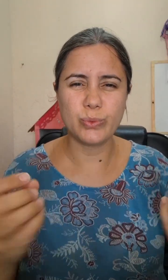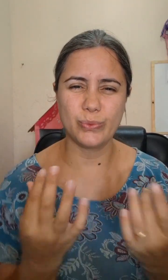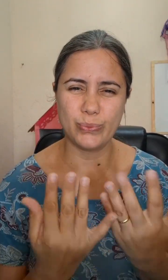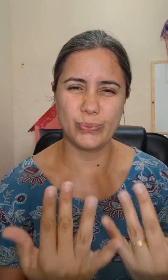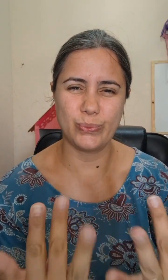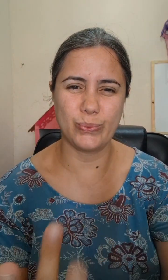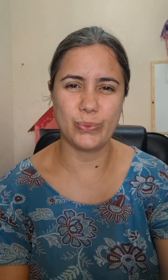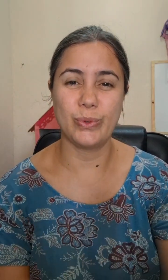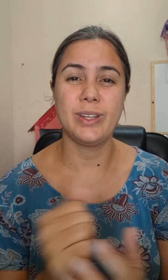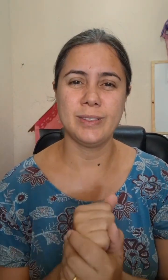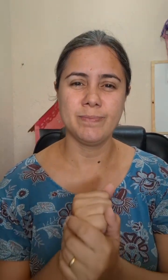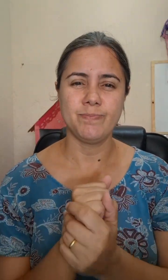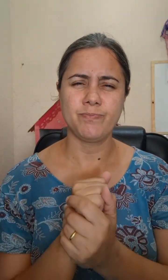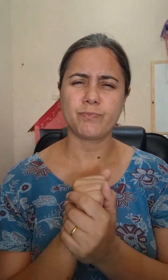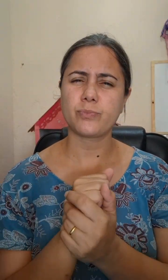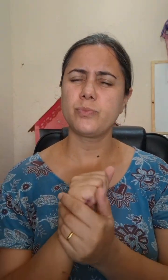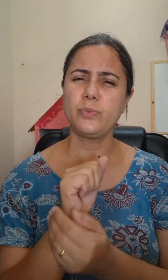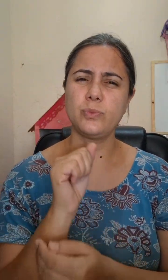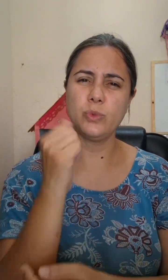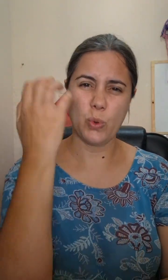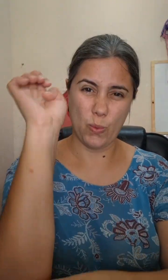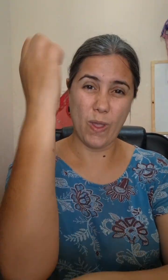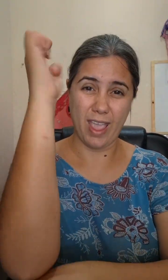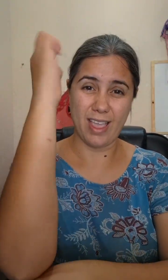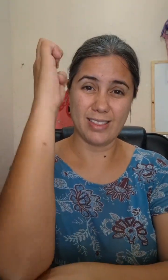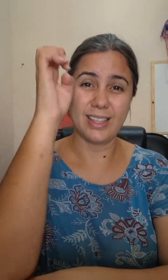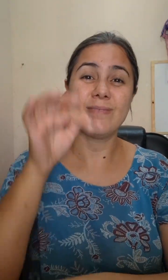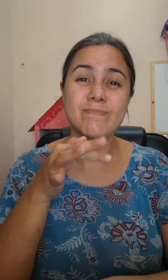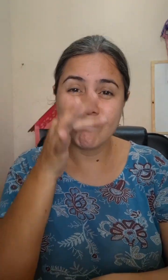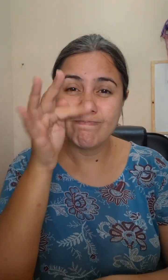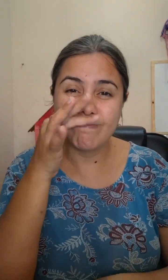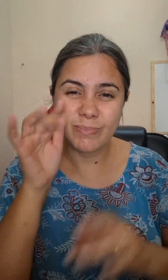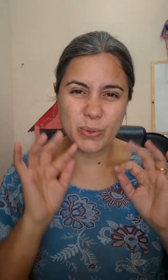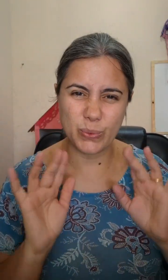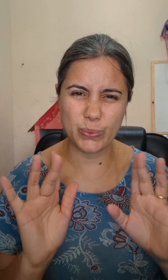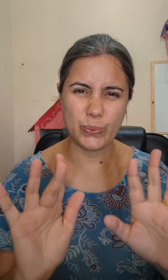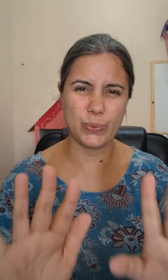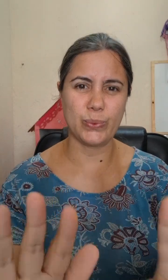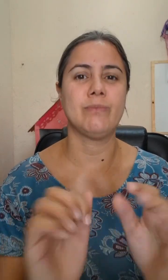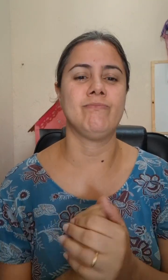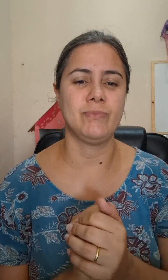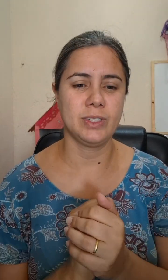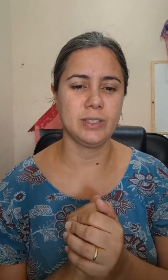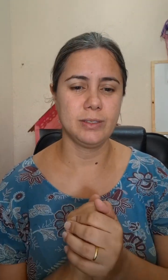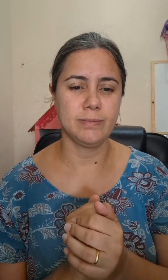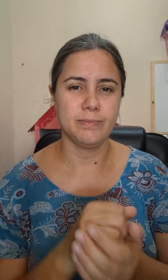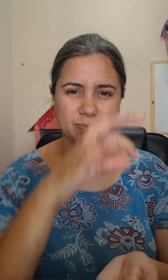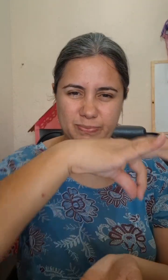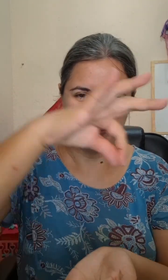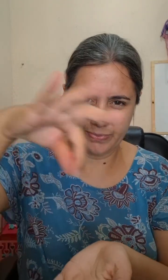do jardim do Éden. Flores e frutos foram plantados, estão lá no jardim do